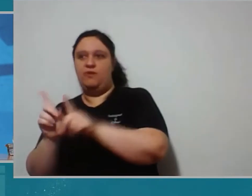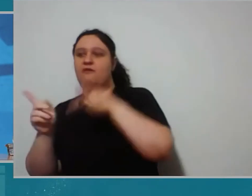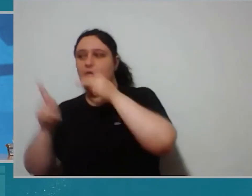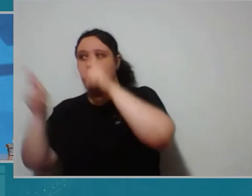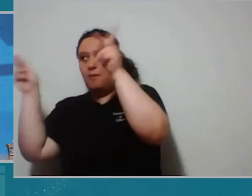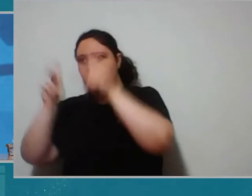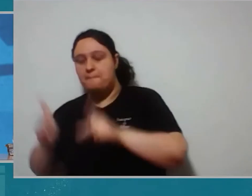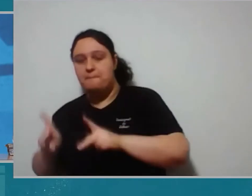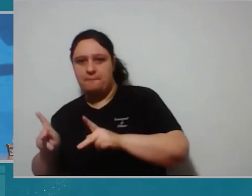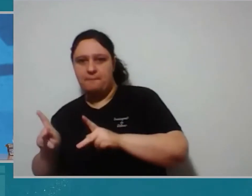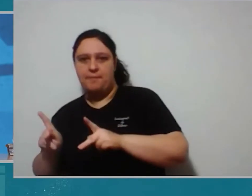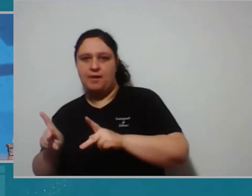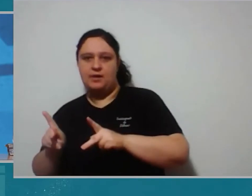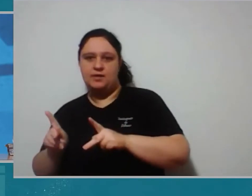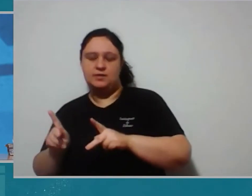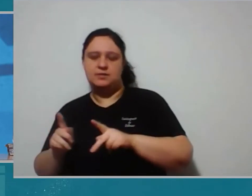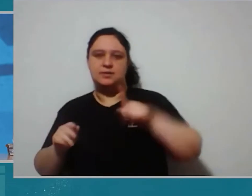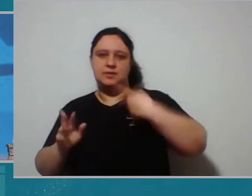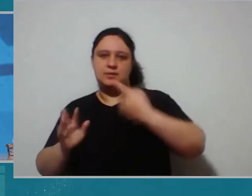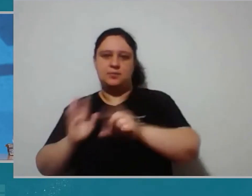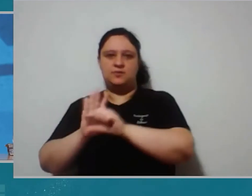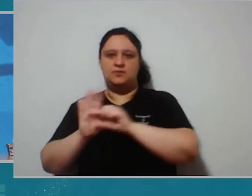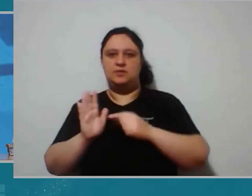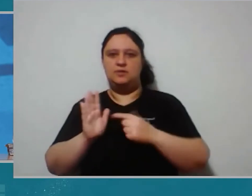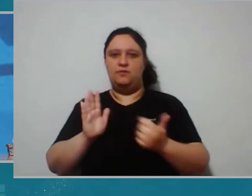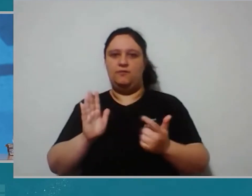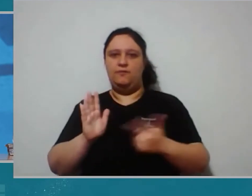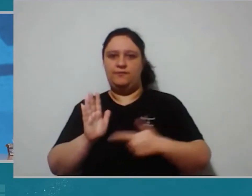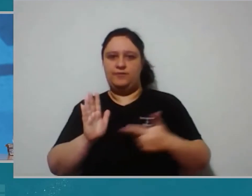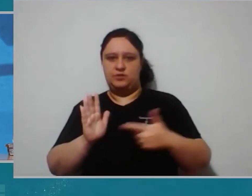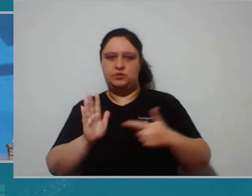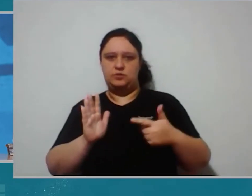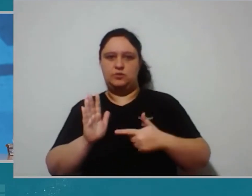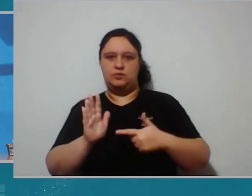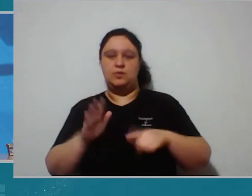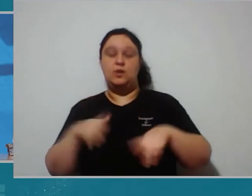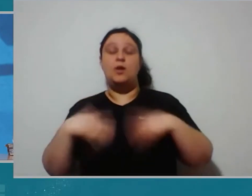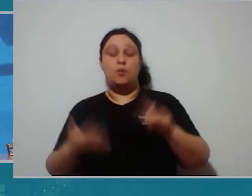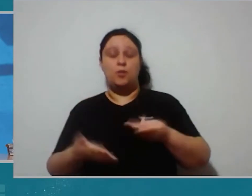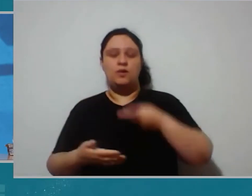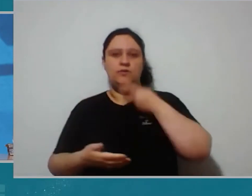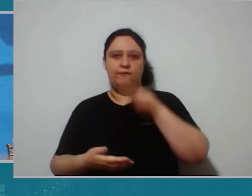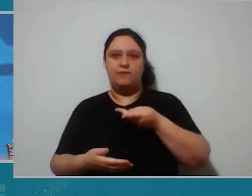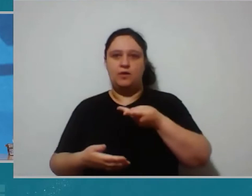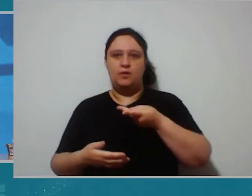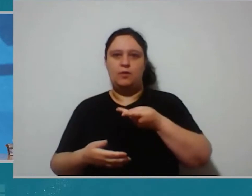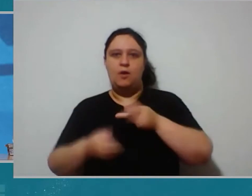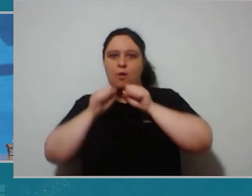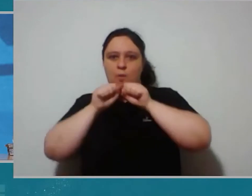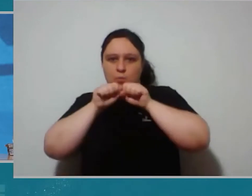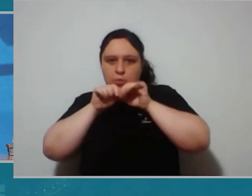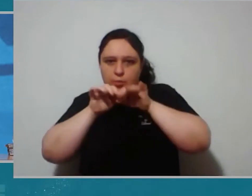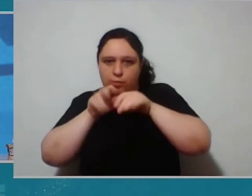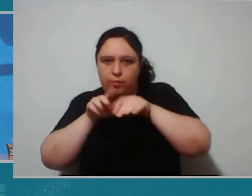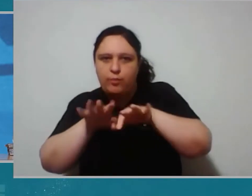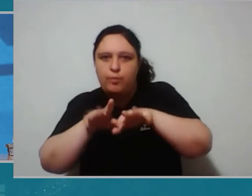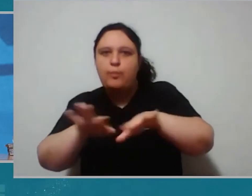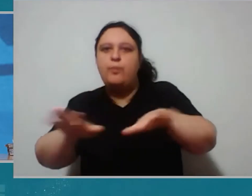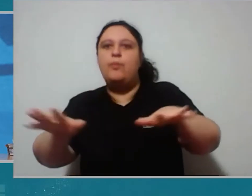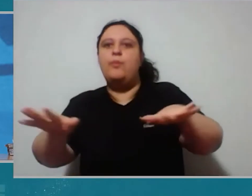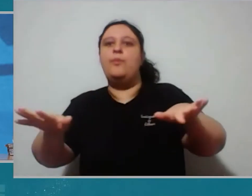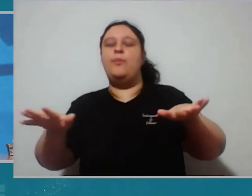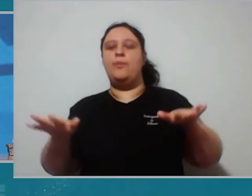tal. Versículo 22. E havendo dito isto, soprou sobre ele